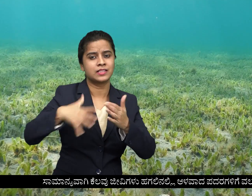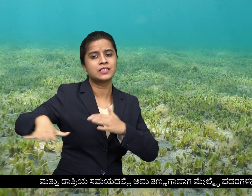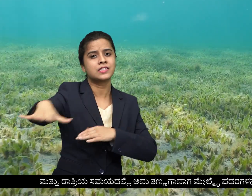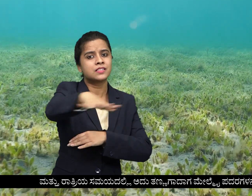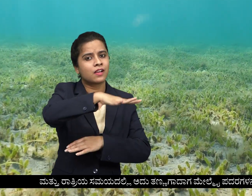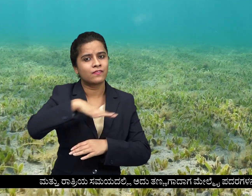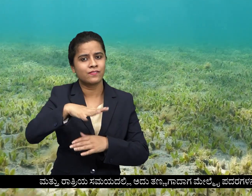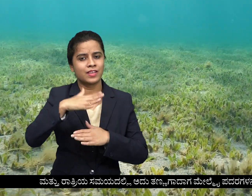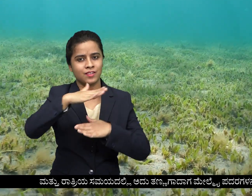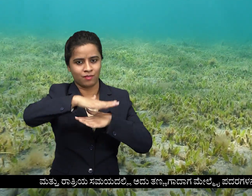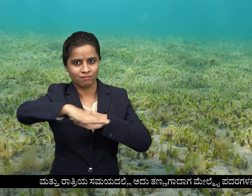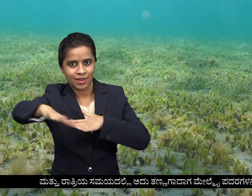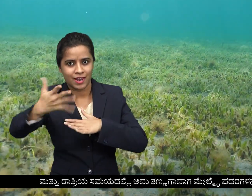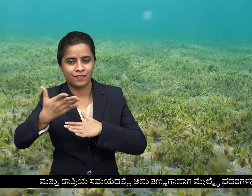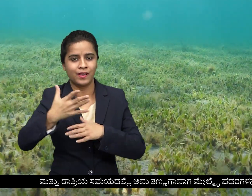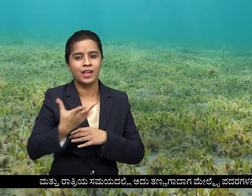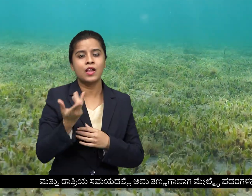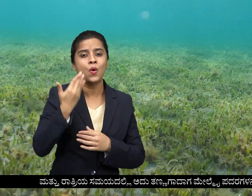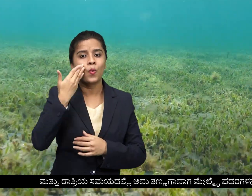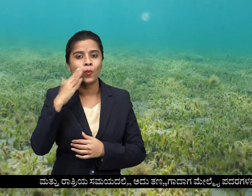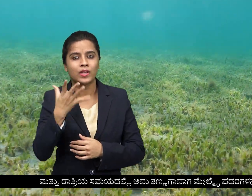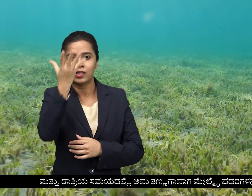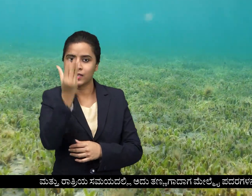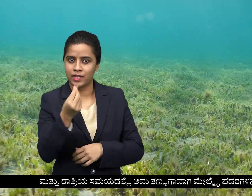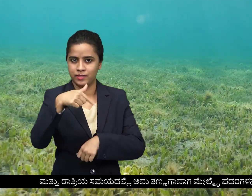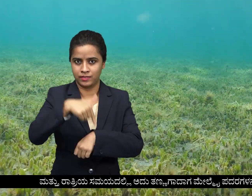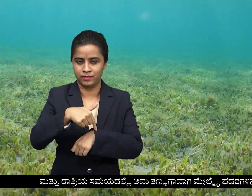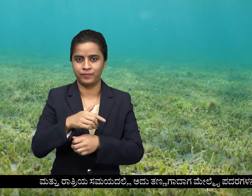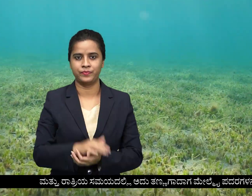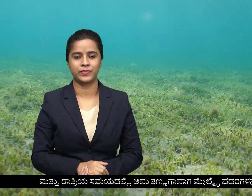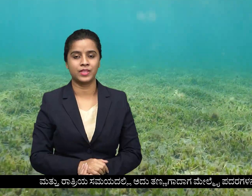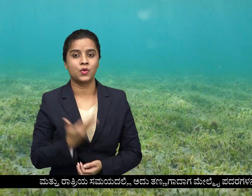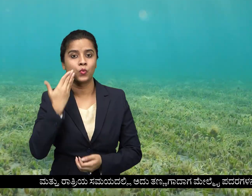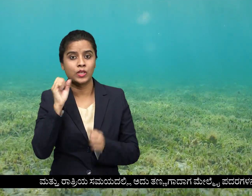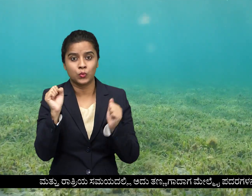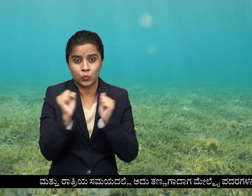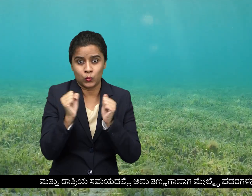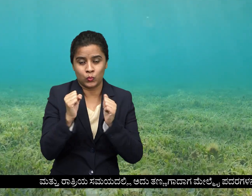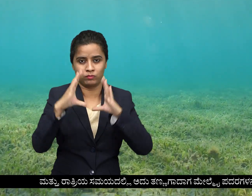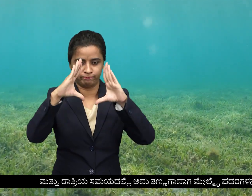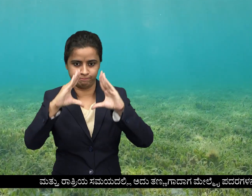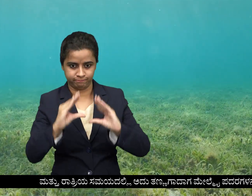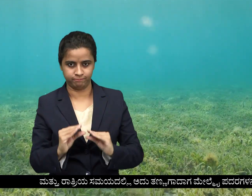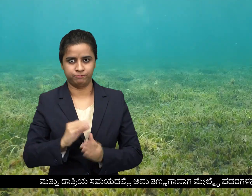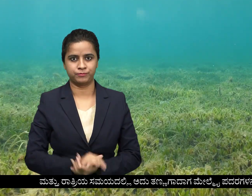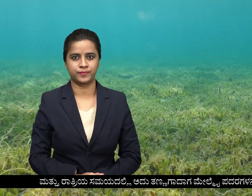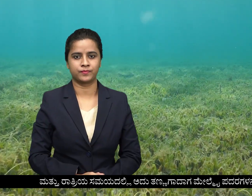ಮತ್ತು ರಾತ್ರಿಯ ಸಮಯದಲ್ಲಿ ಅದು ತಣ್ಣಗಾದ ಮೇಲ್ಮೈ ಪದರಗಳನ್ನು ತಲುಪುತ್ತವೆ.